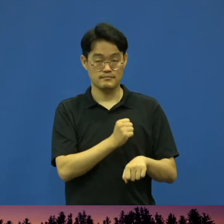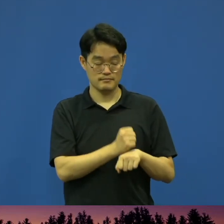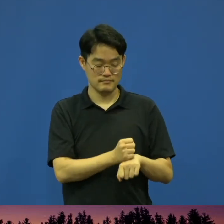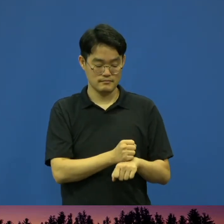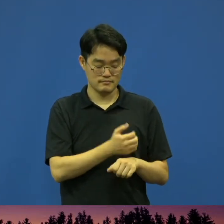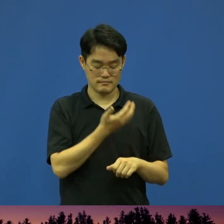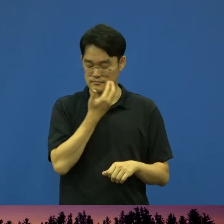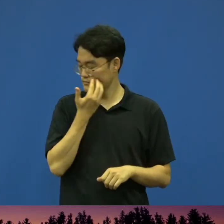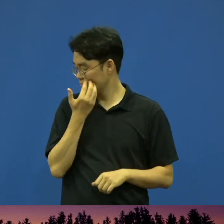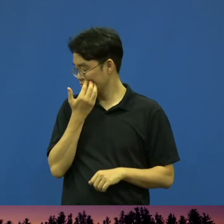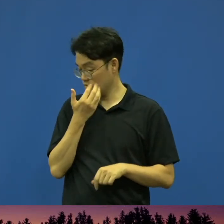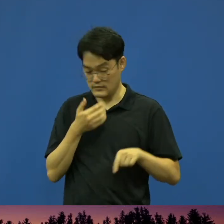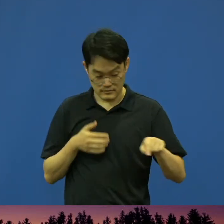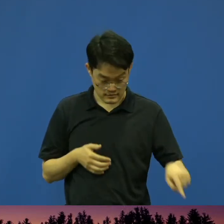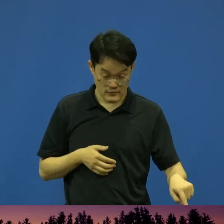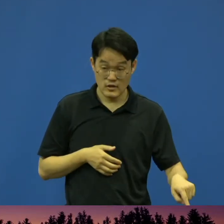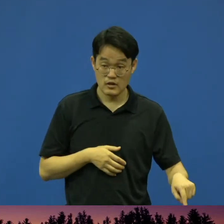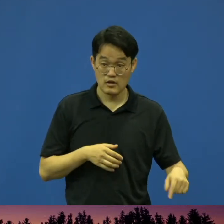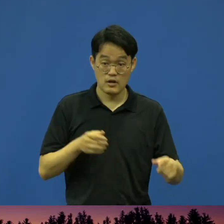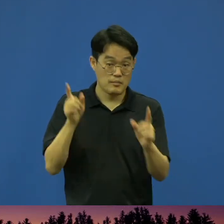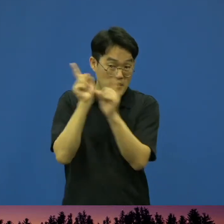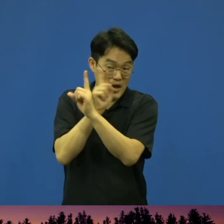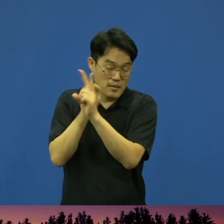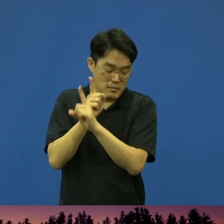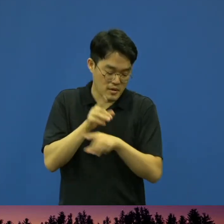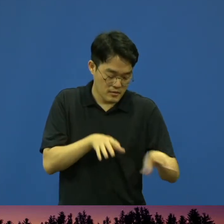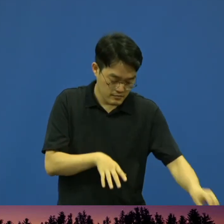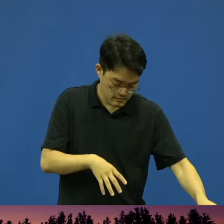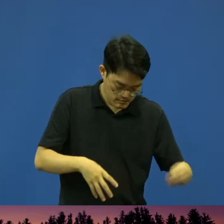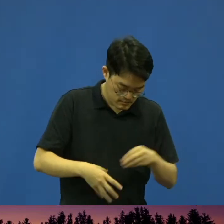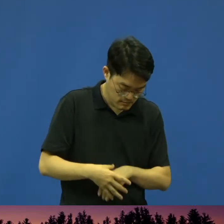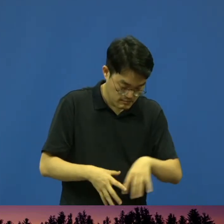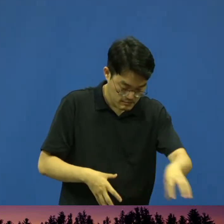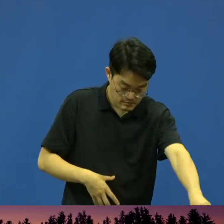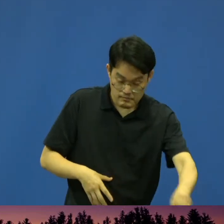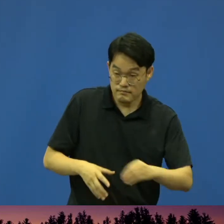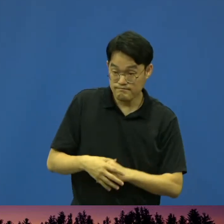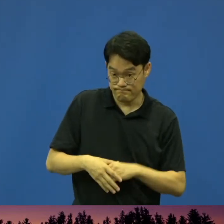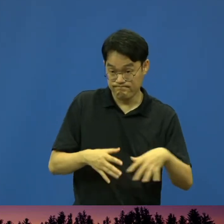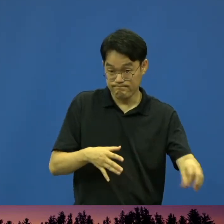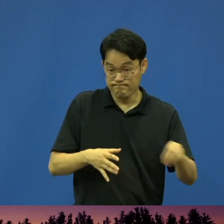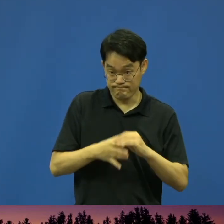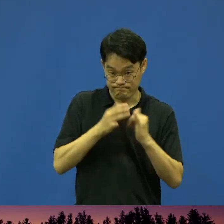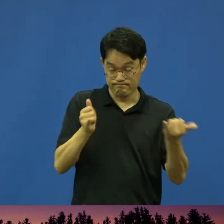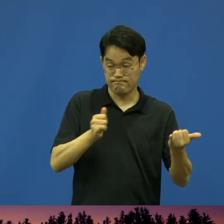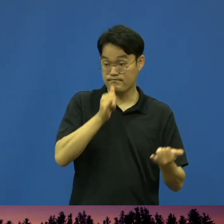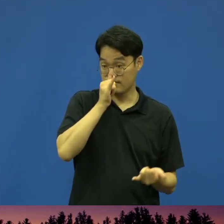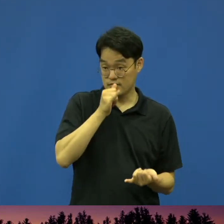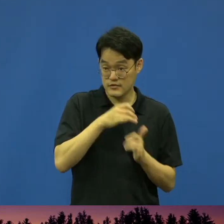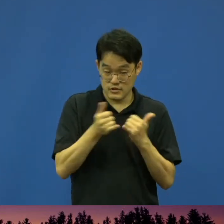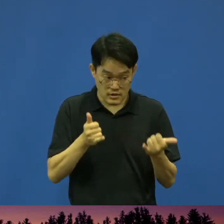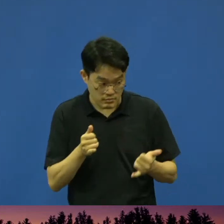외면당하는 담배꽁초를 매일매일 줍는 작가가 있습니다. 그 사람은 담배꽁초만 보고